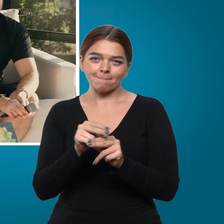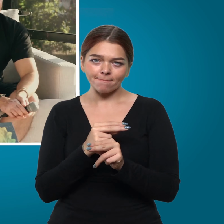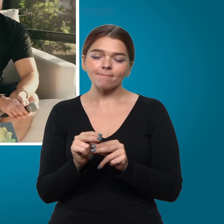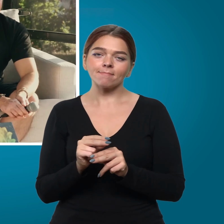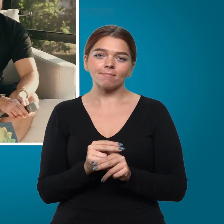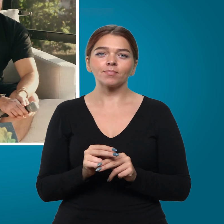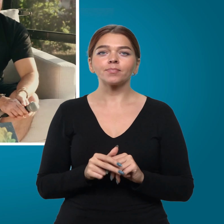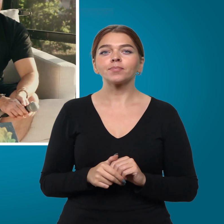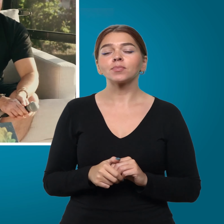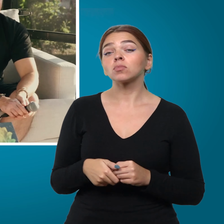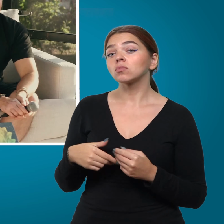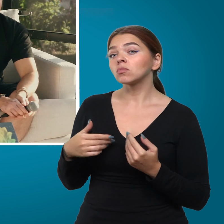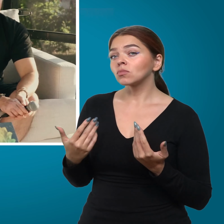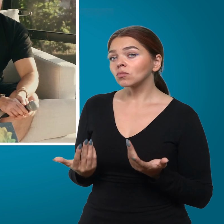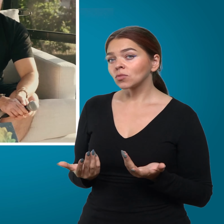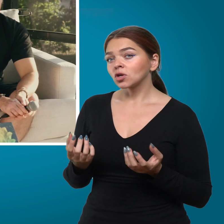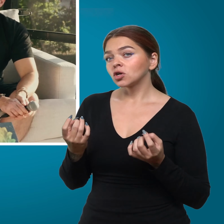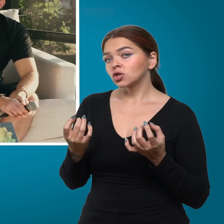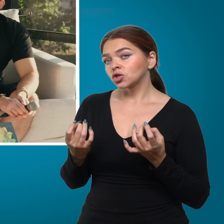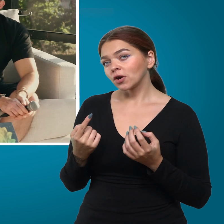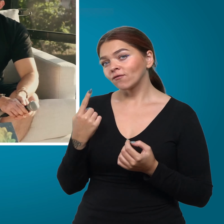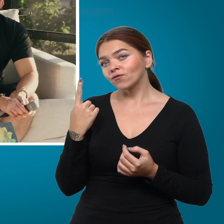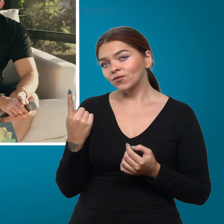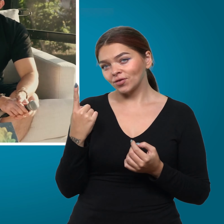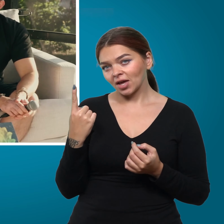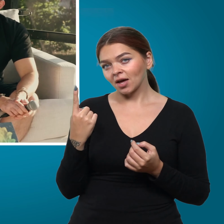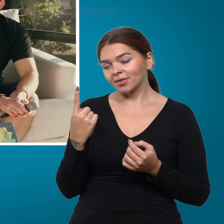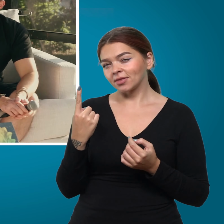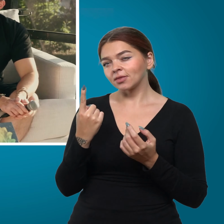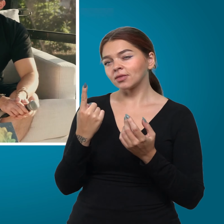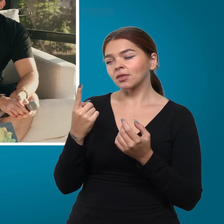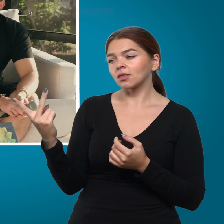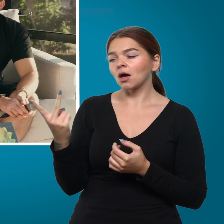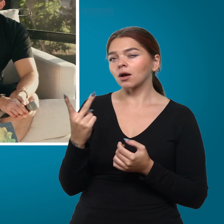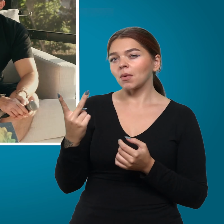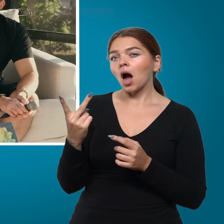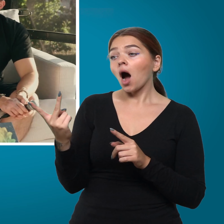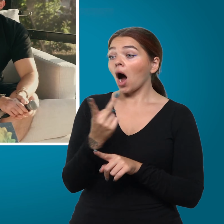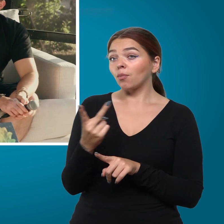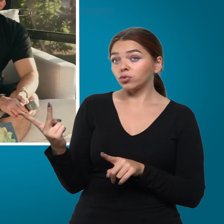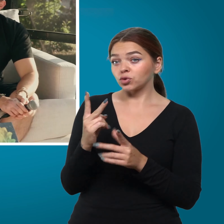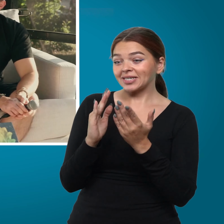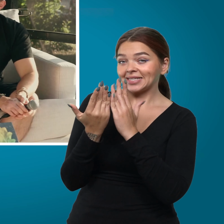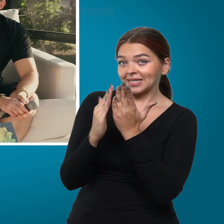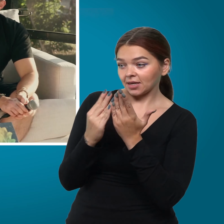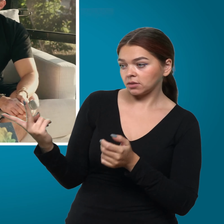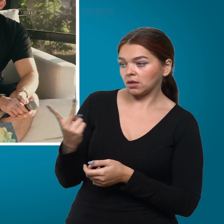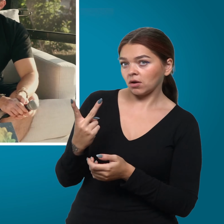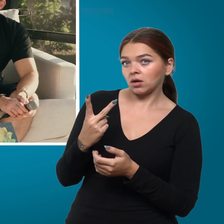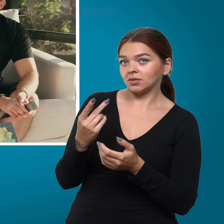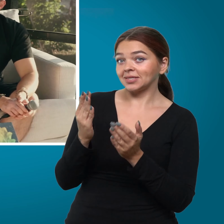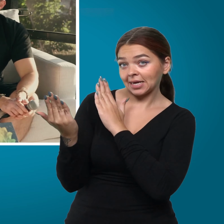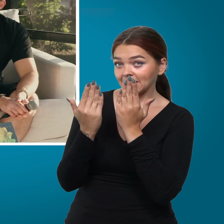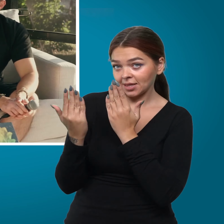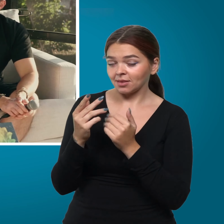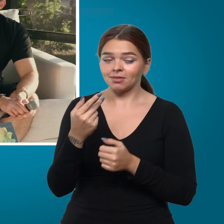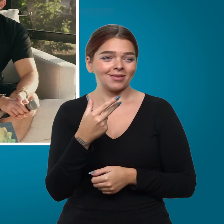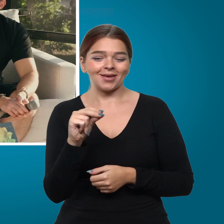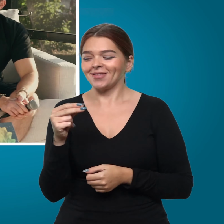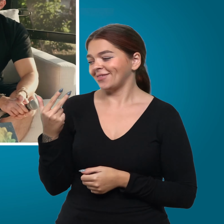Bet turiu pripažinti, kad buvo ir redaktorės įtakos. Vis dėlto buvo kažkiek,